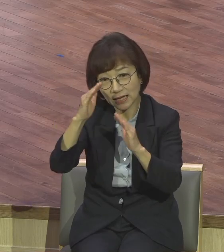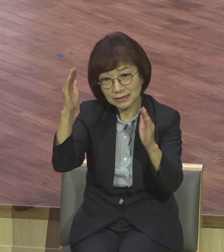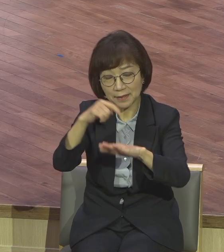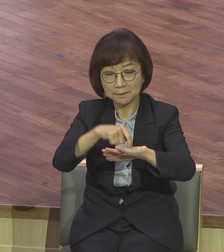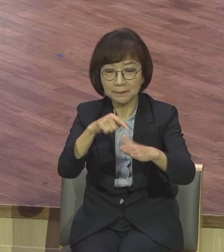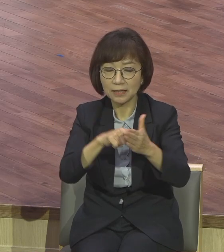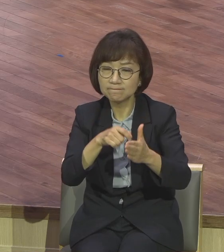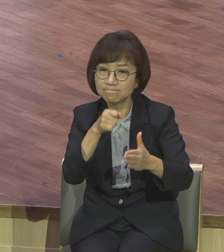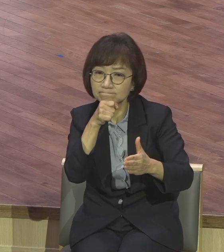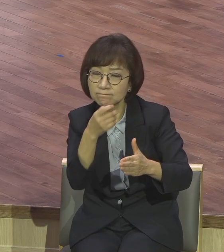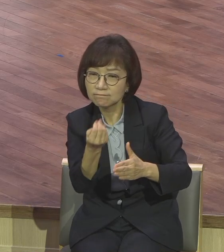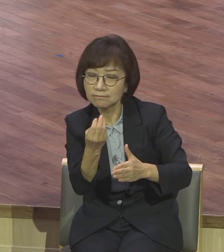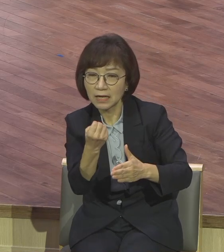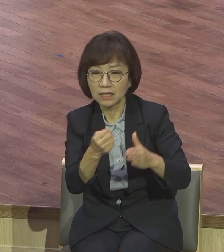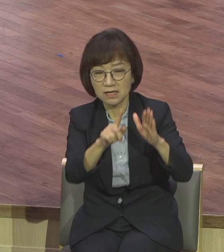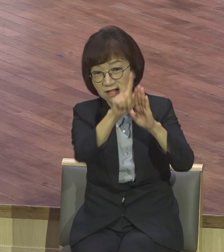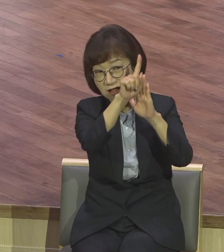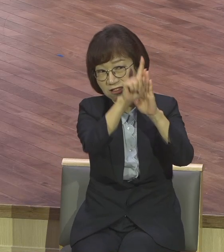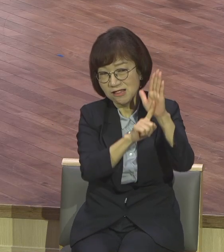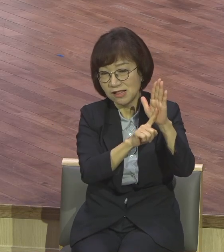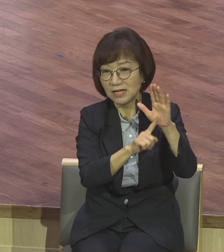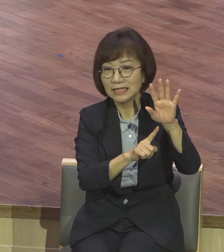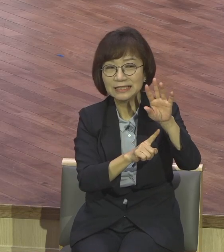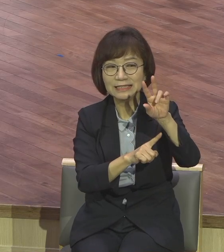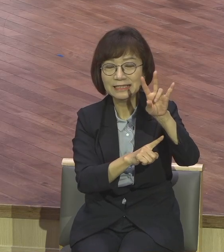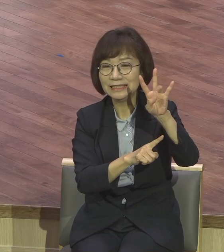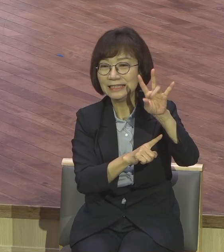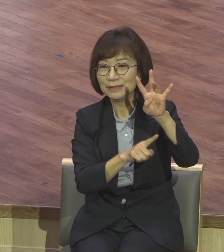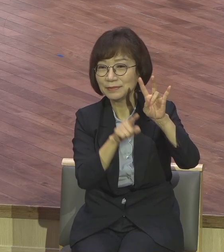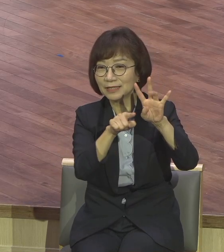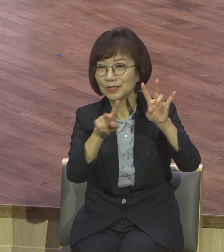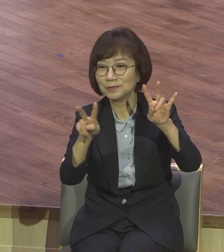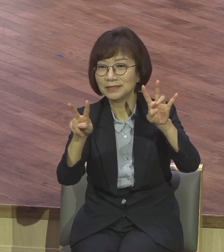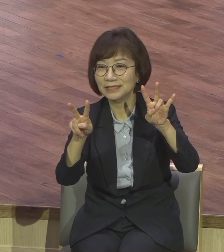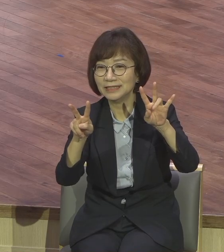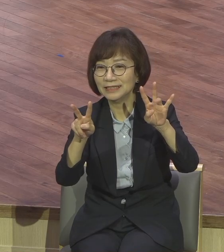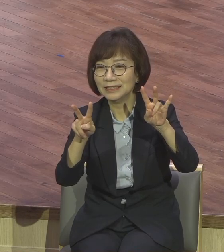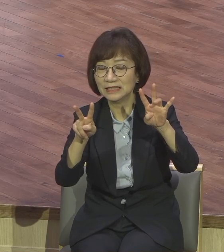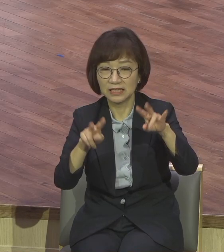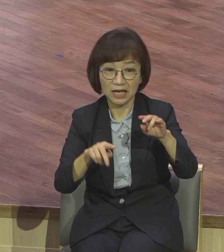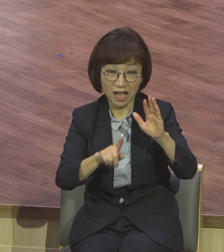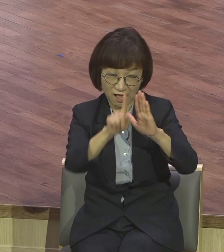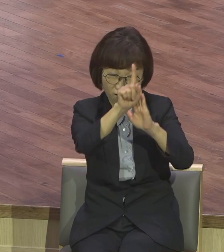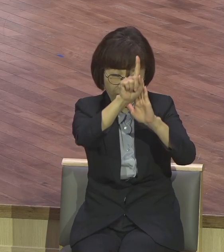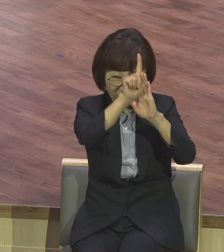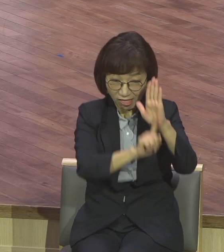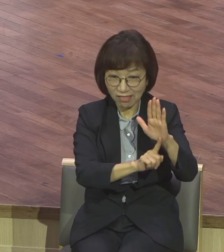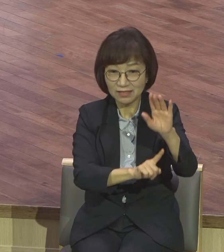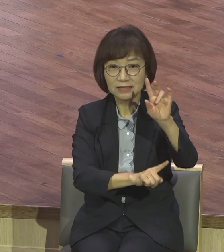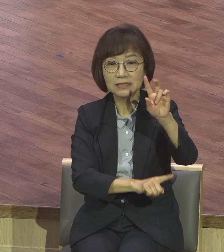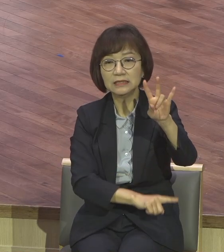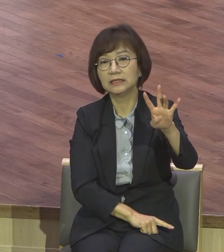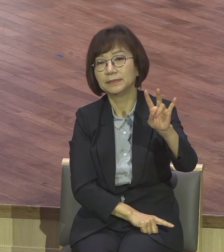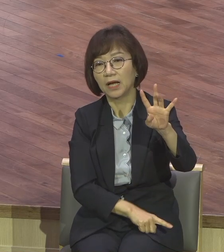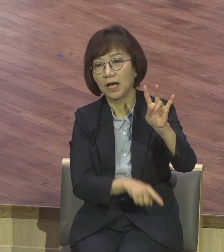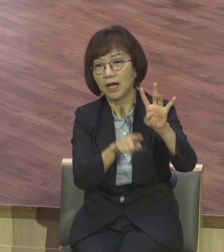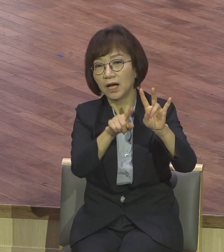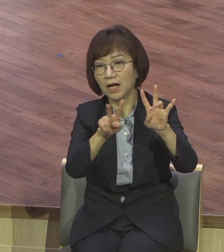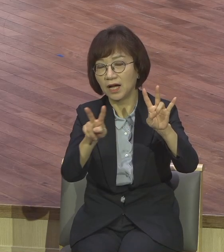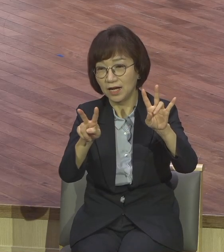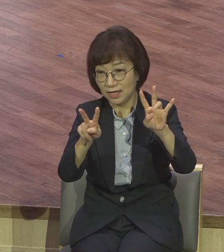마음의 온도는 영하 24도이었어요. 24.2도.